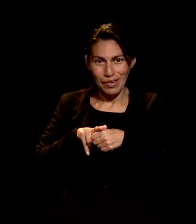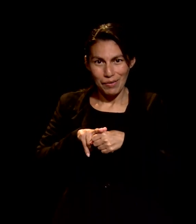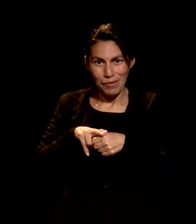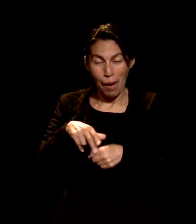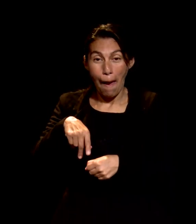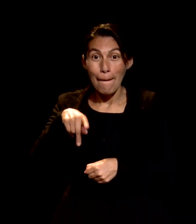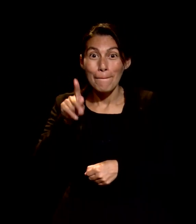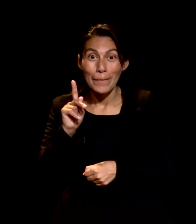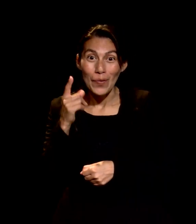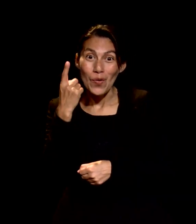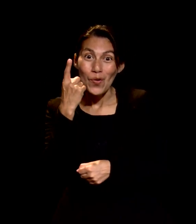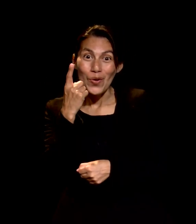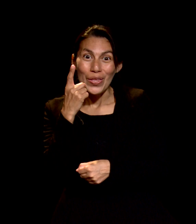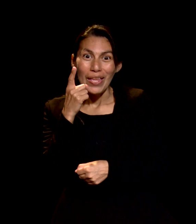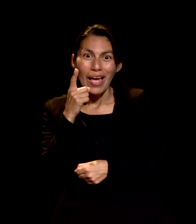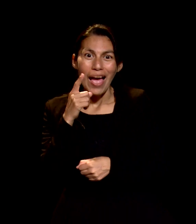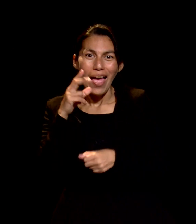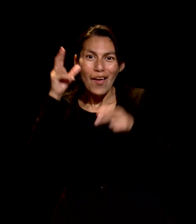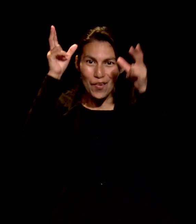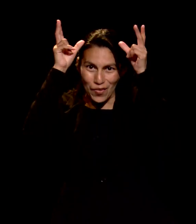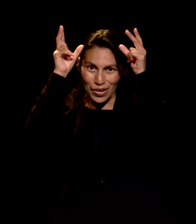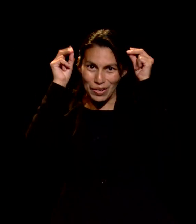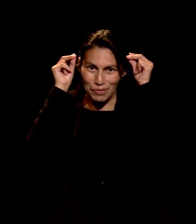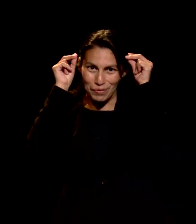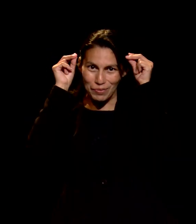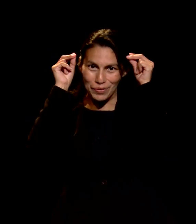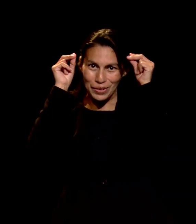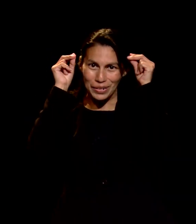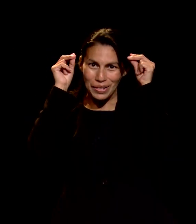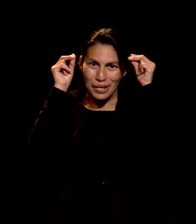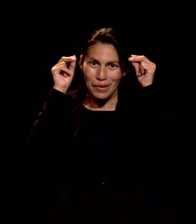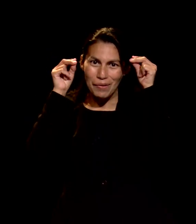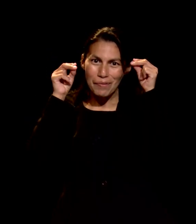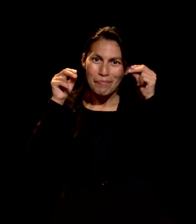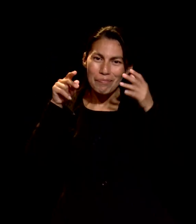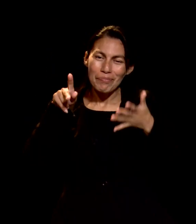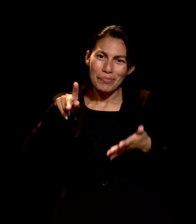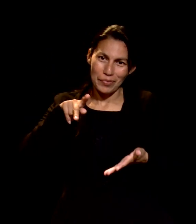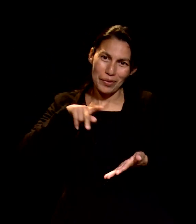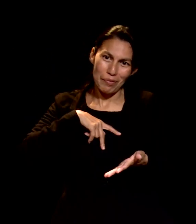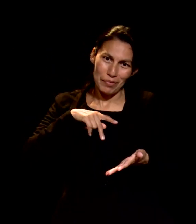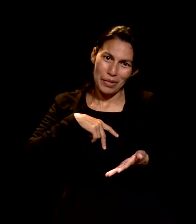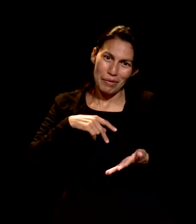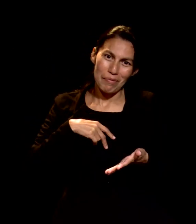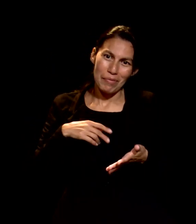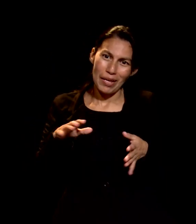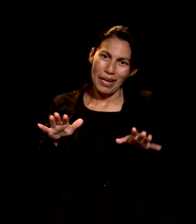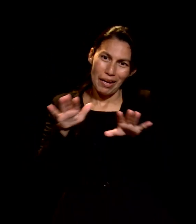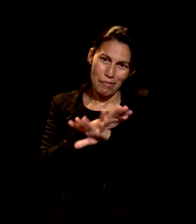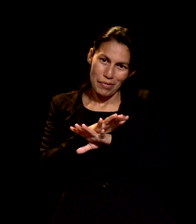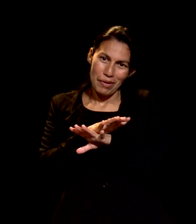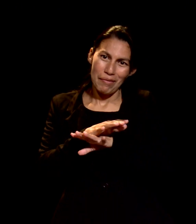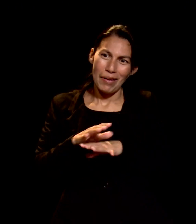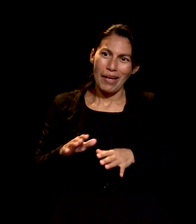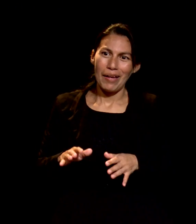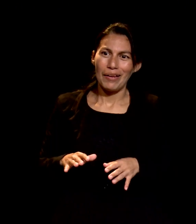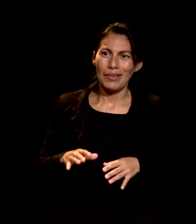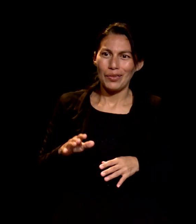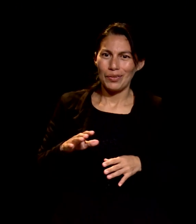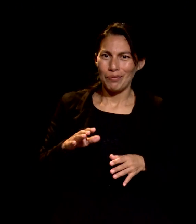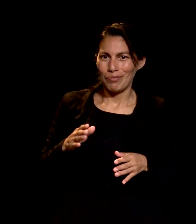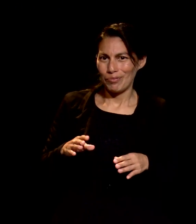pero una de las enfermeras que me ponía los me cambiaba los los fomentos